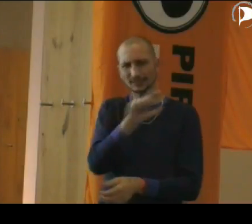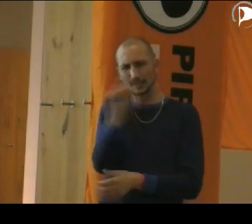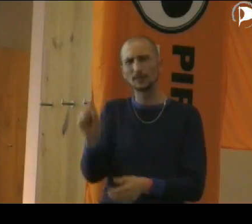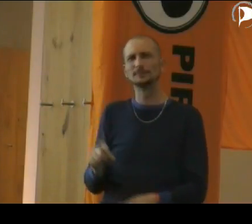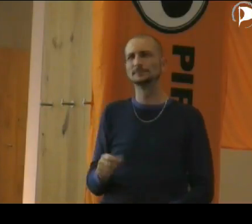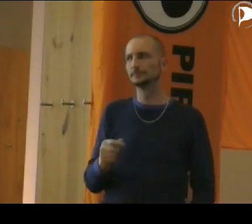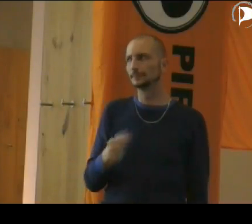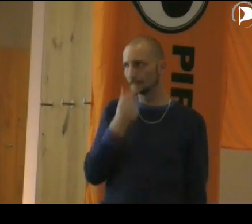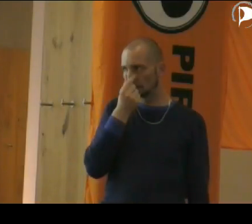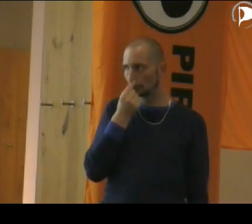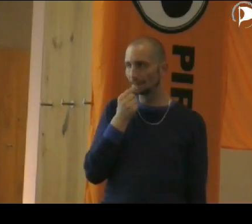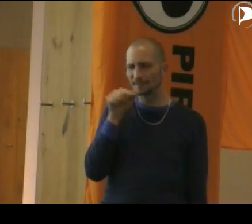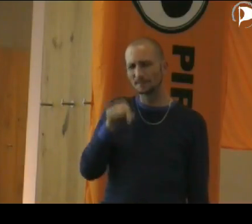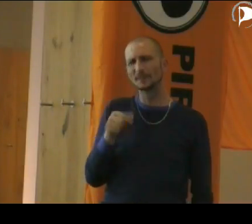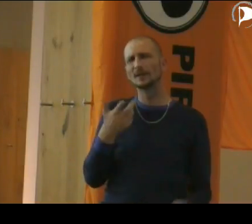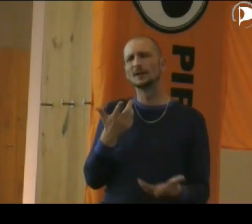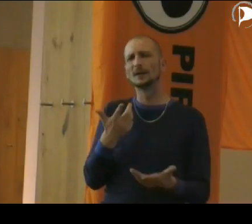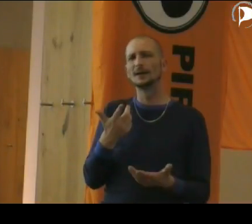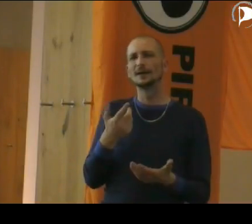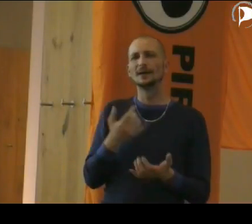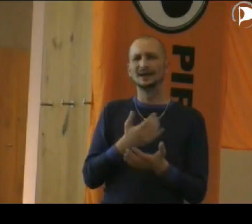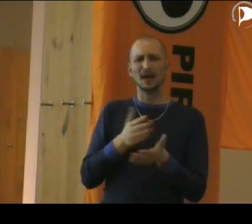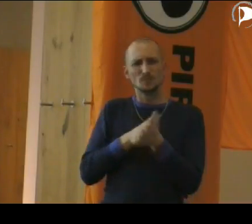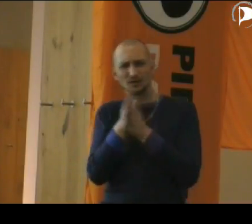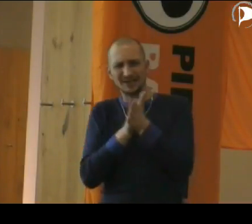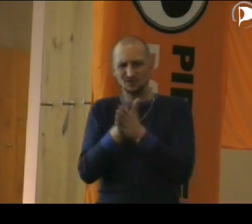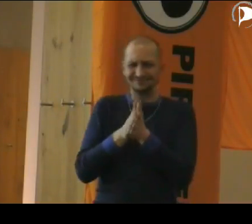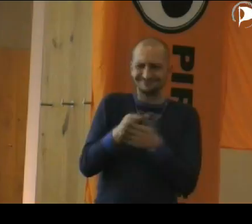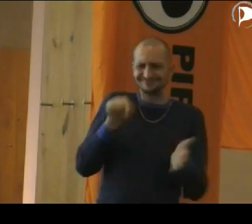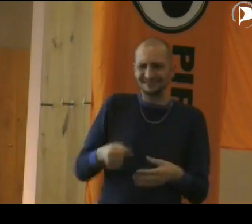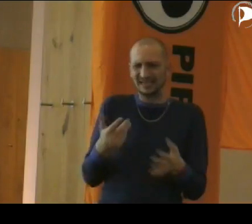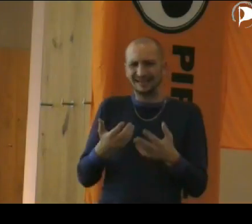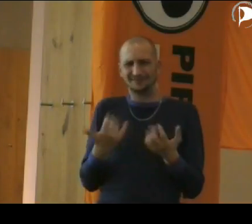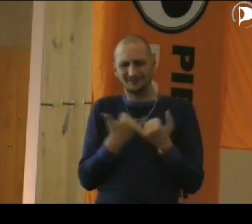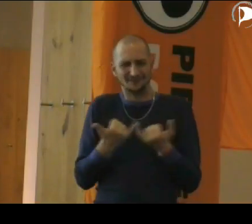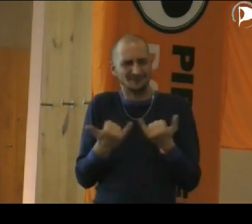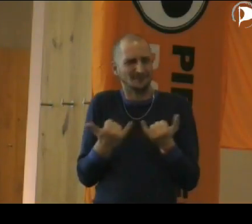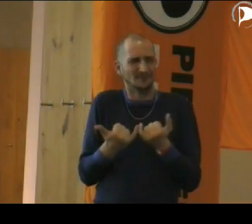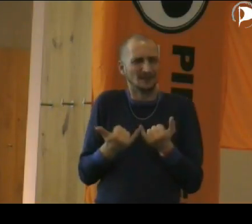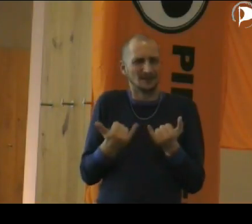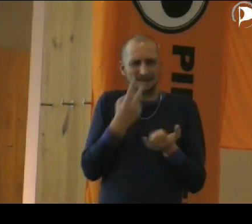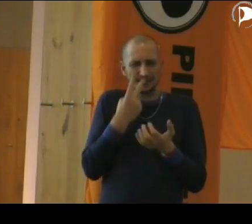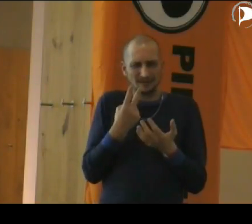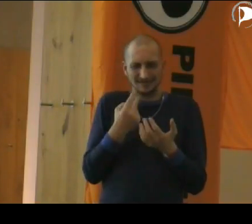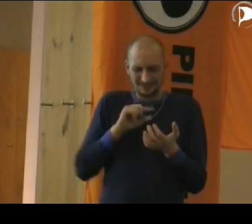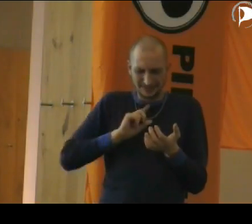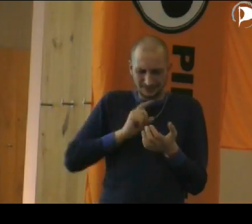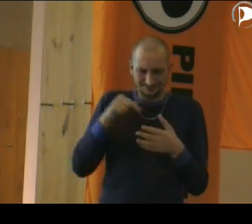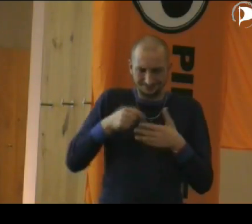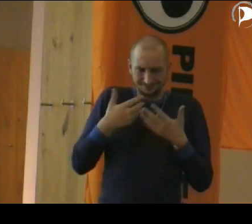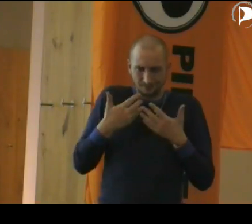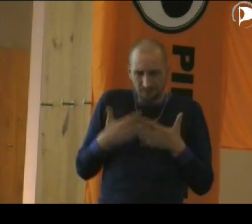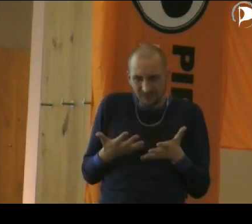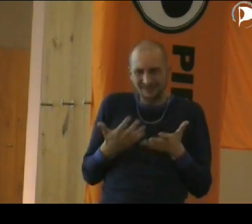es ist halt schon etwas ist an der motivation gekratzt sagen also und habt ihr wohl sagen werden private unser kernteam